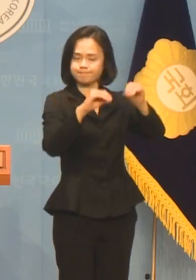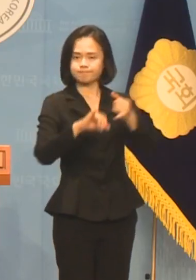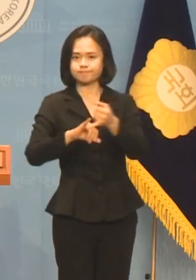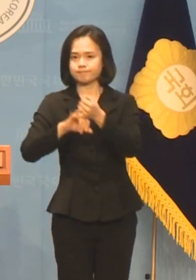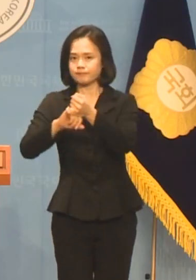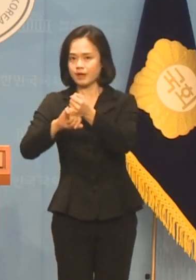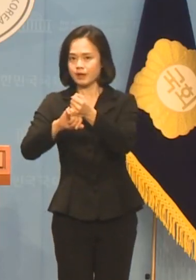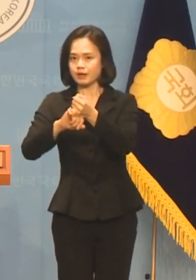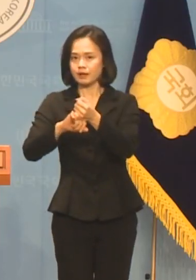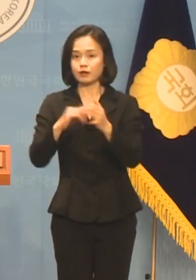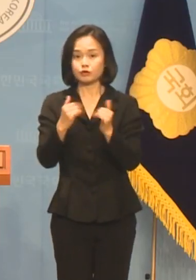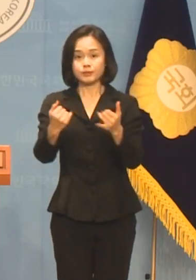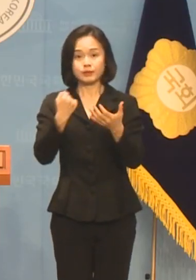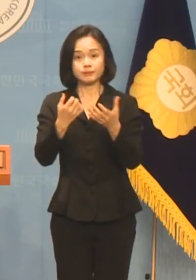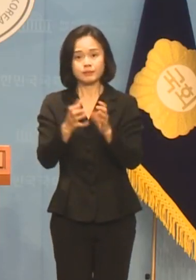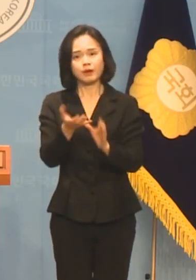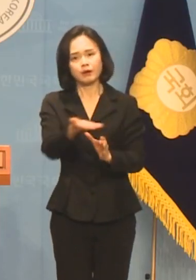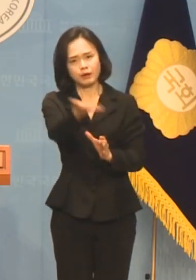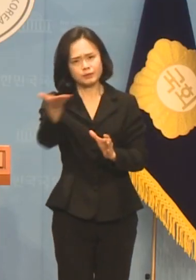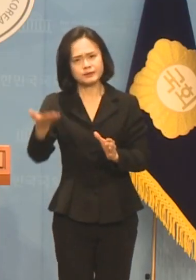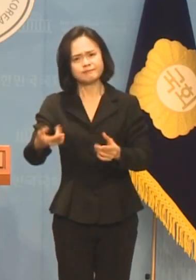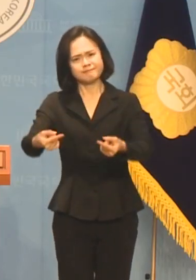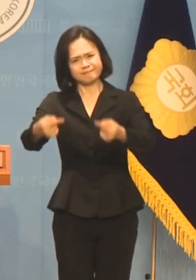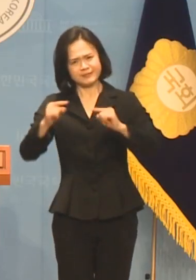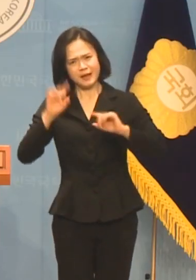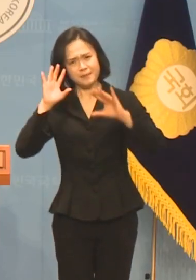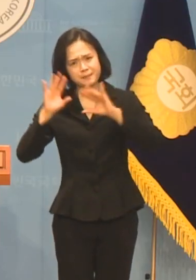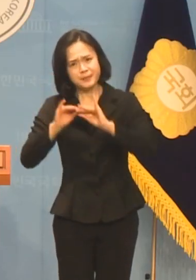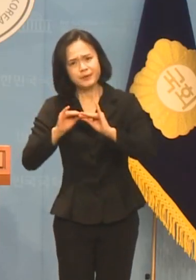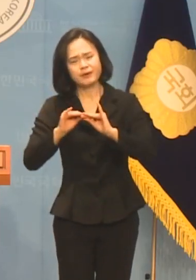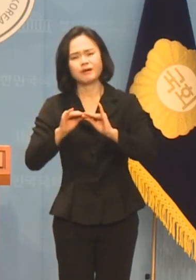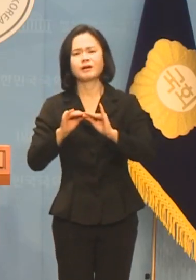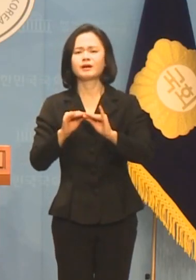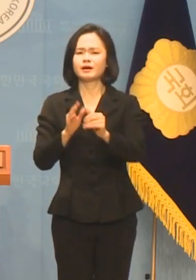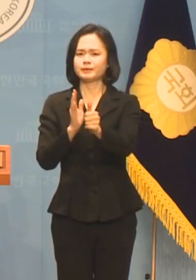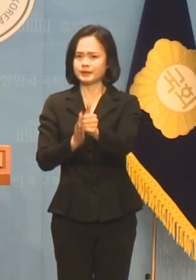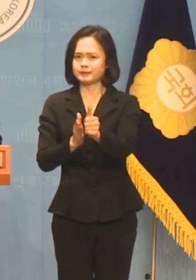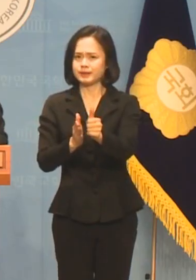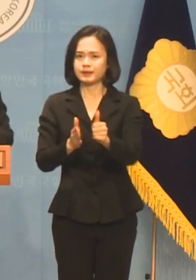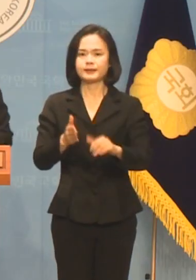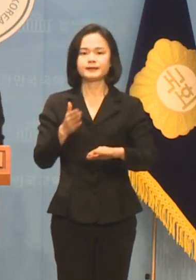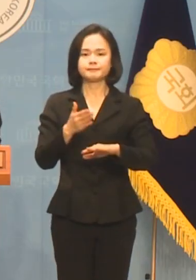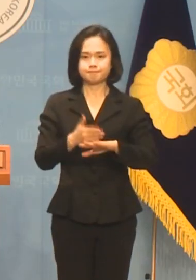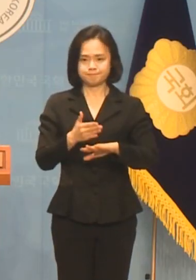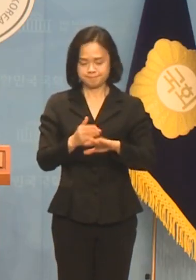국민의힘 여당 여러분의 참여 강하게 촉구합니다. 이상입니다.